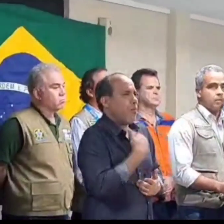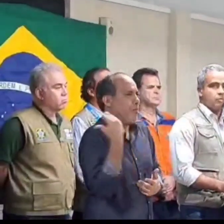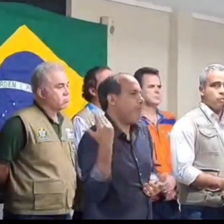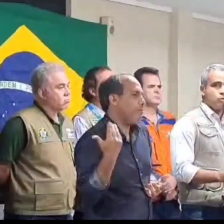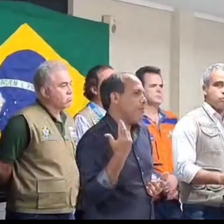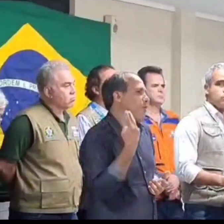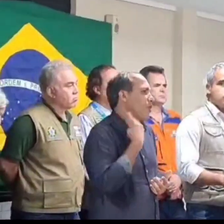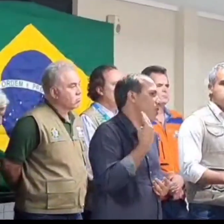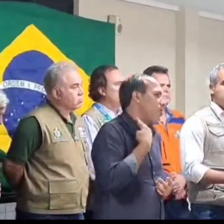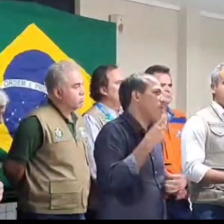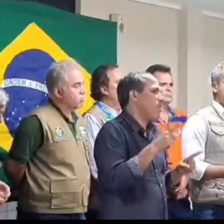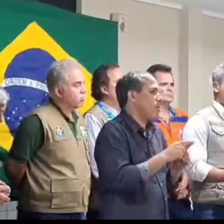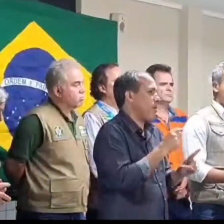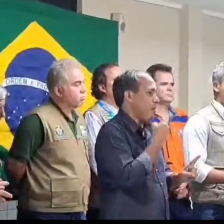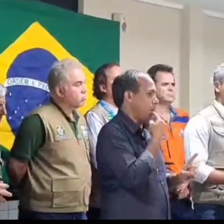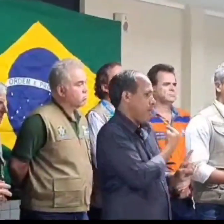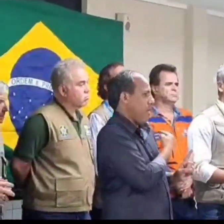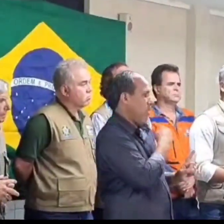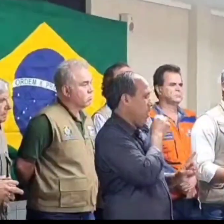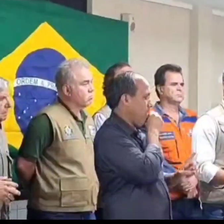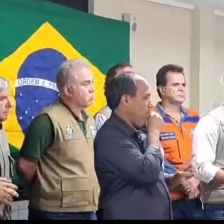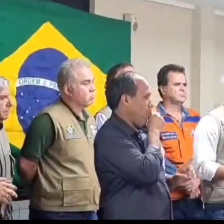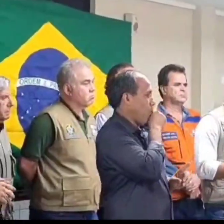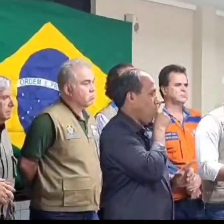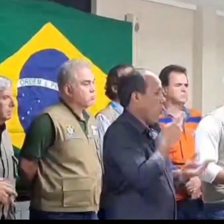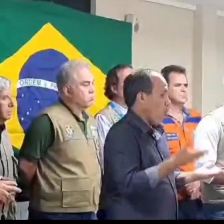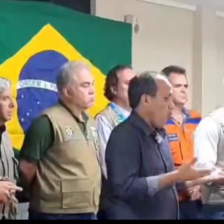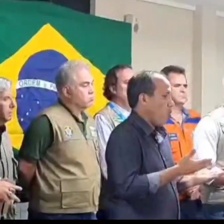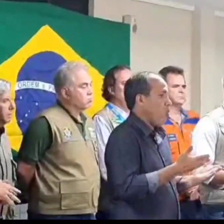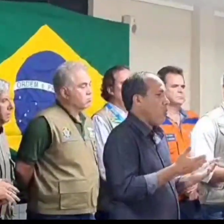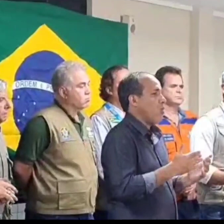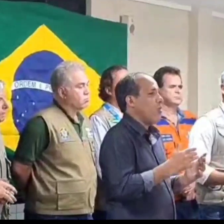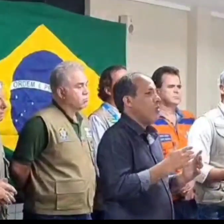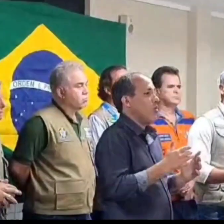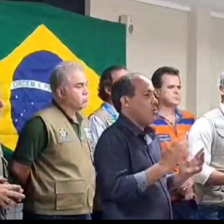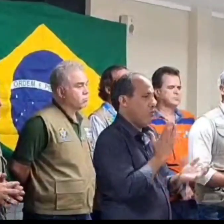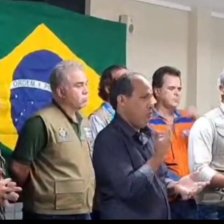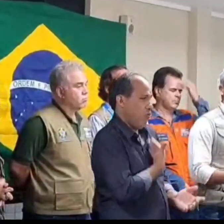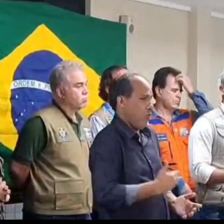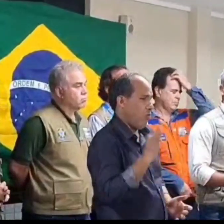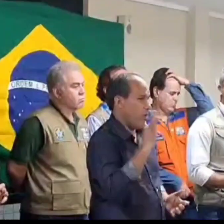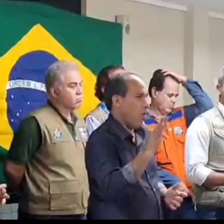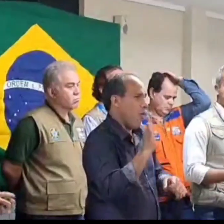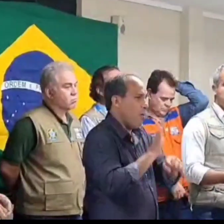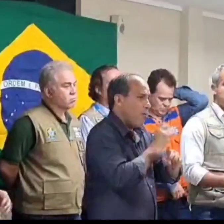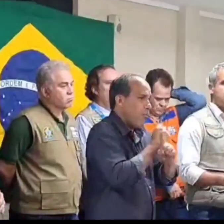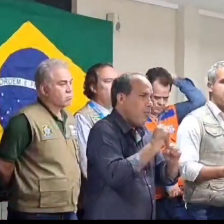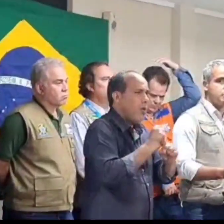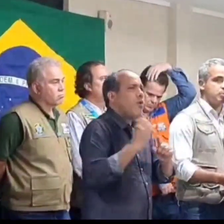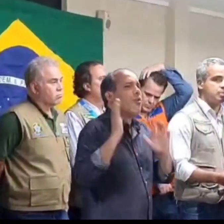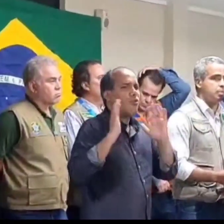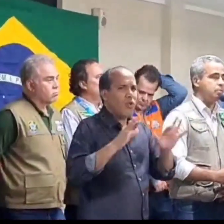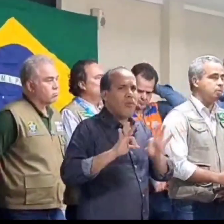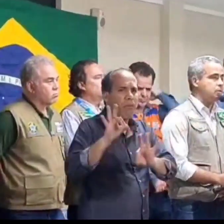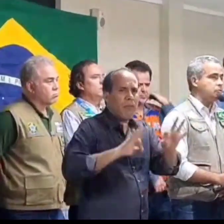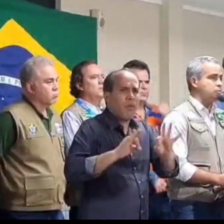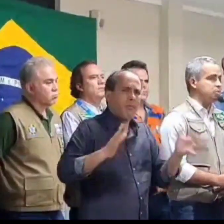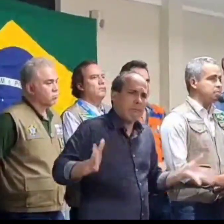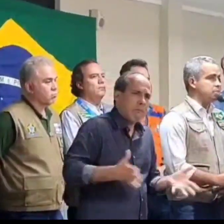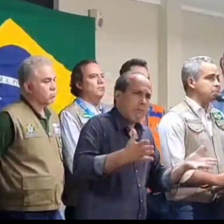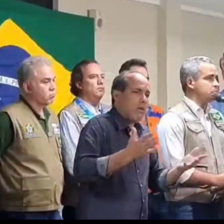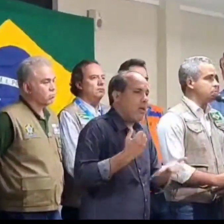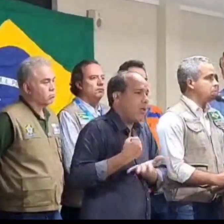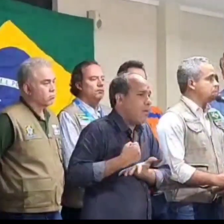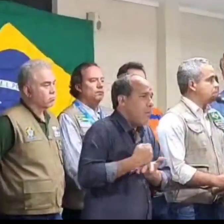cá todo o apoio do governo federal, todos os meios da assistência social do governo federal foram colocados à disposição